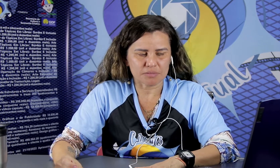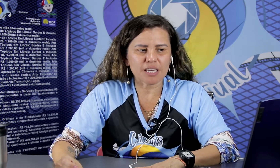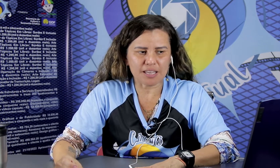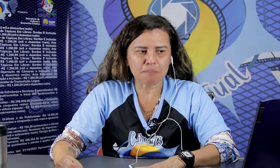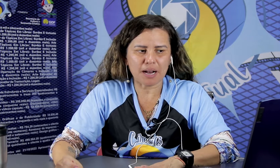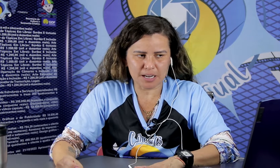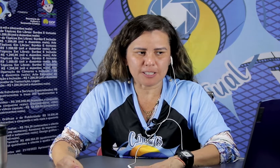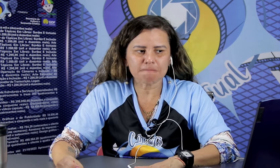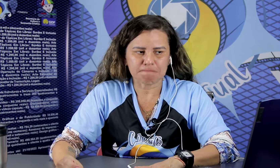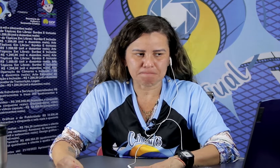aí é bacana.